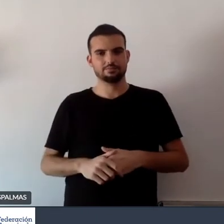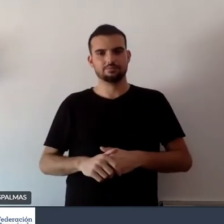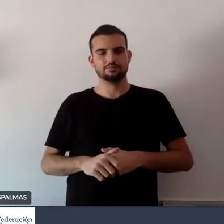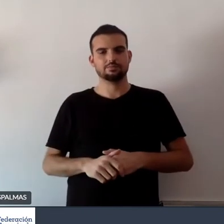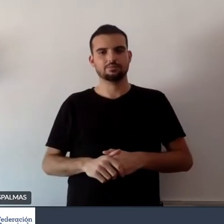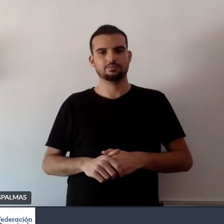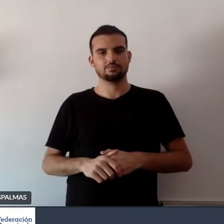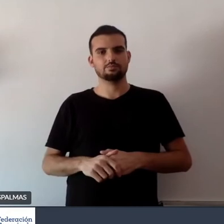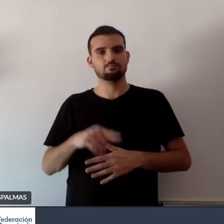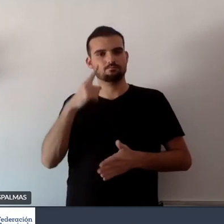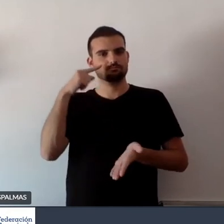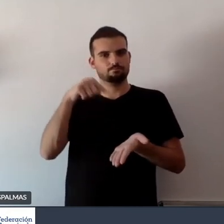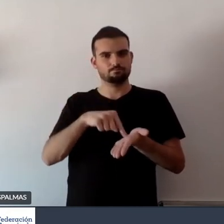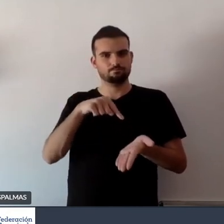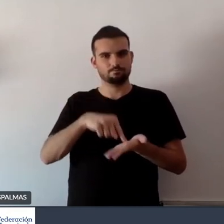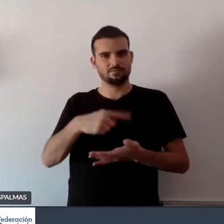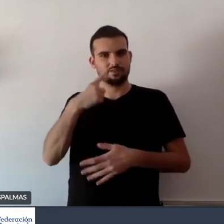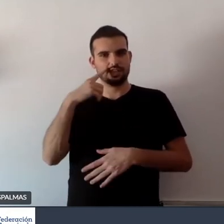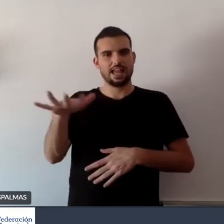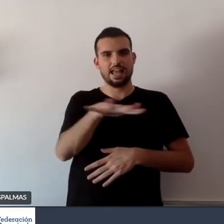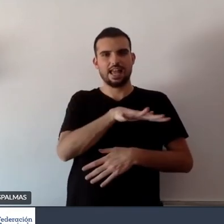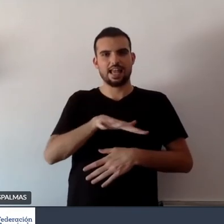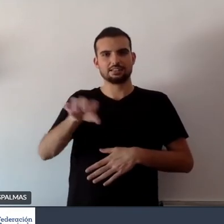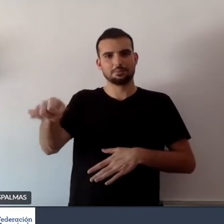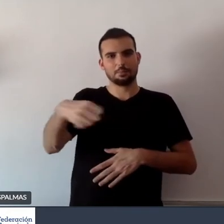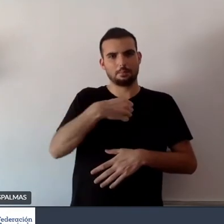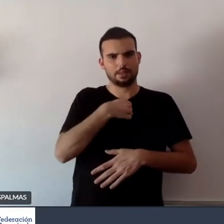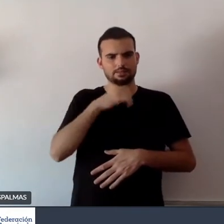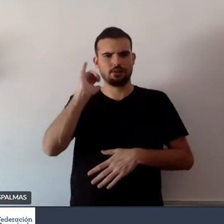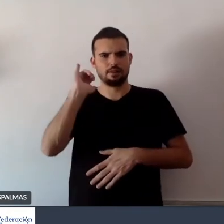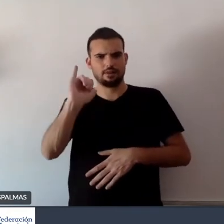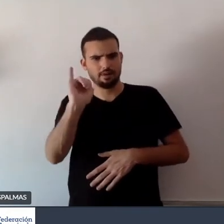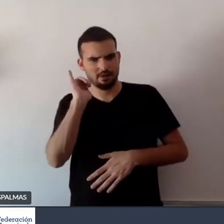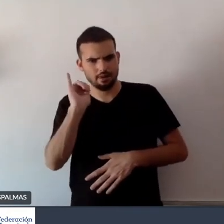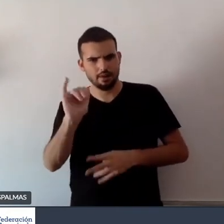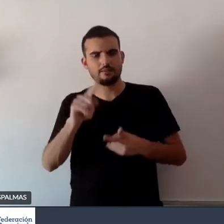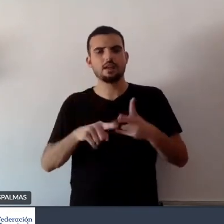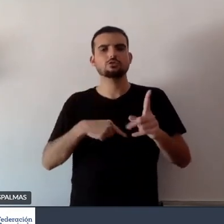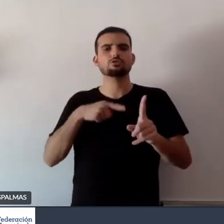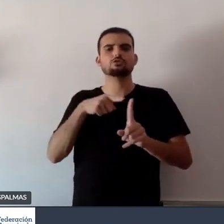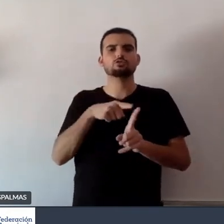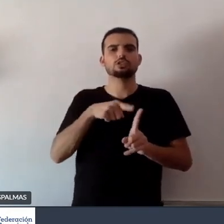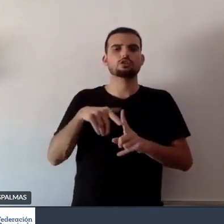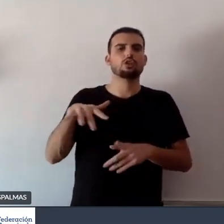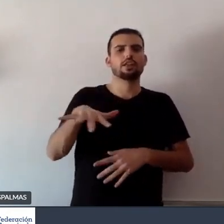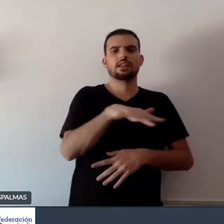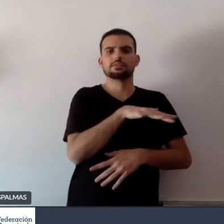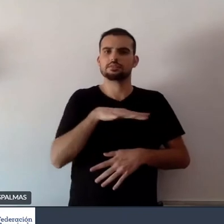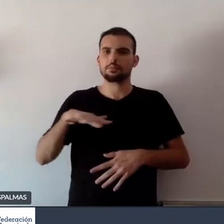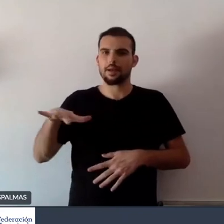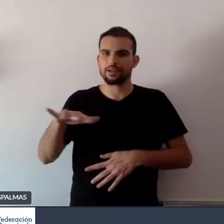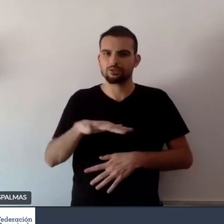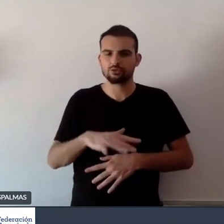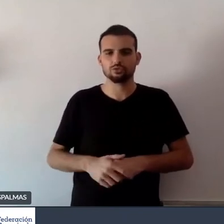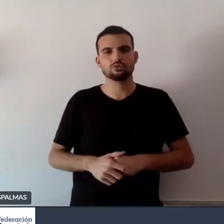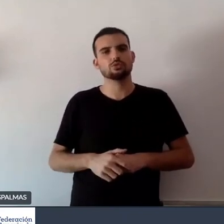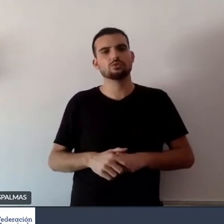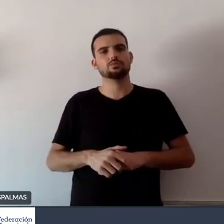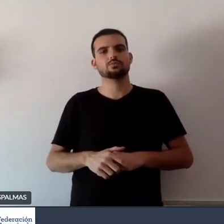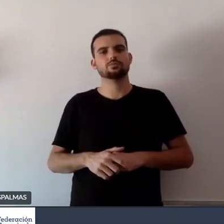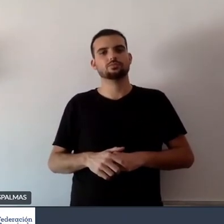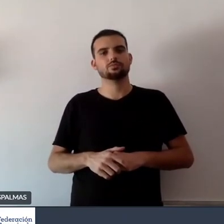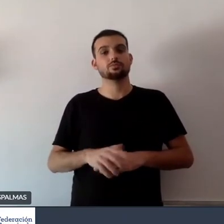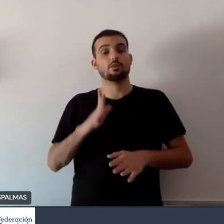Insisto, fijaros en los spacings. ¿Eh? Diferentes tipos de spacing, diferente tipo de utilización de los espacios. Mucho bloqueo directo